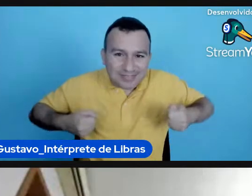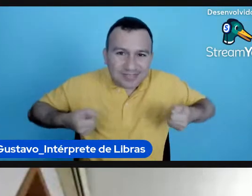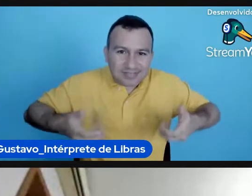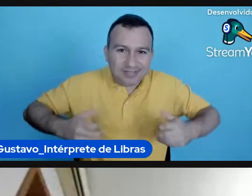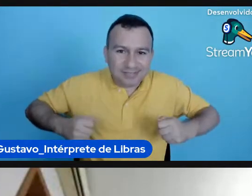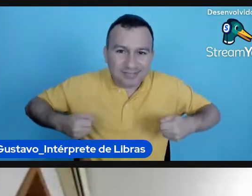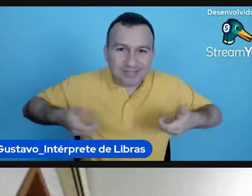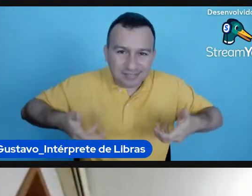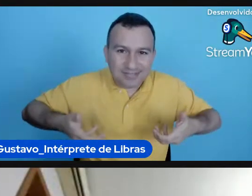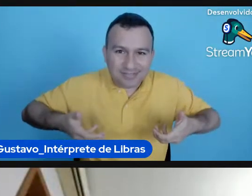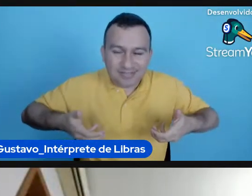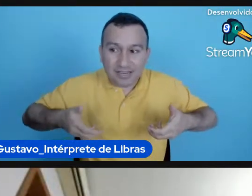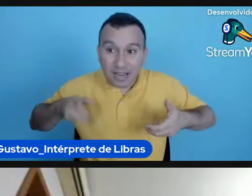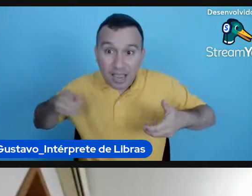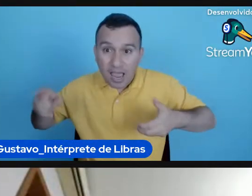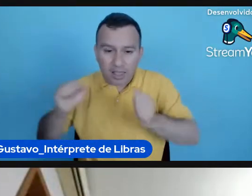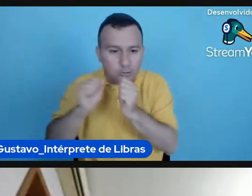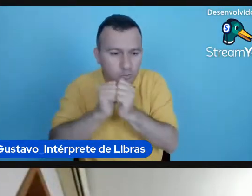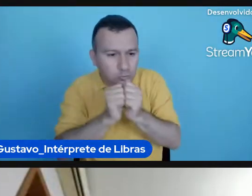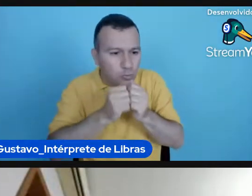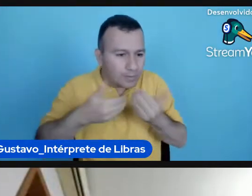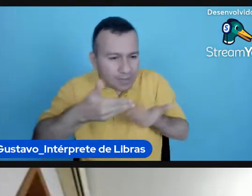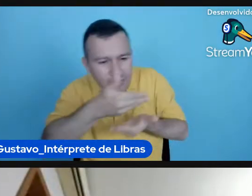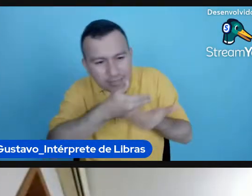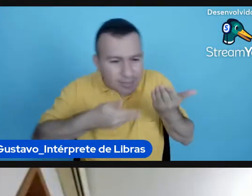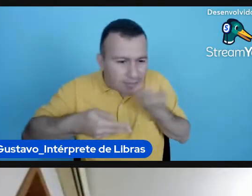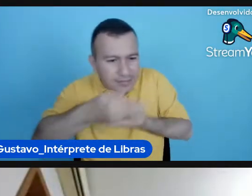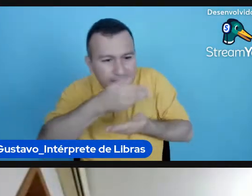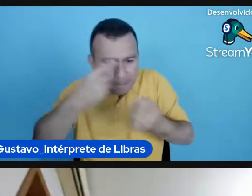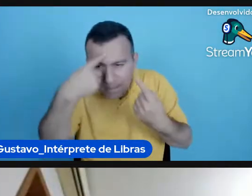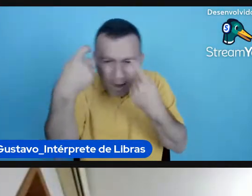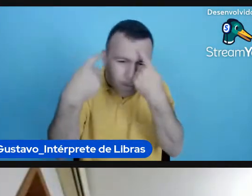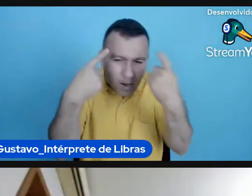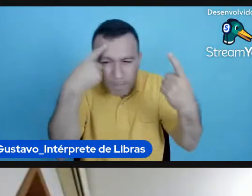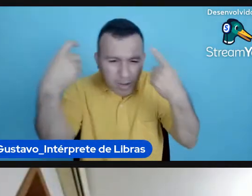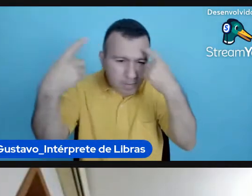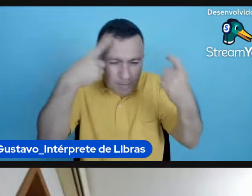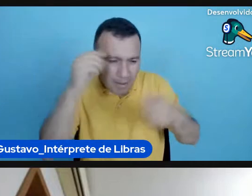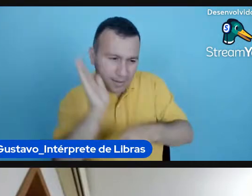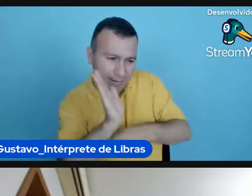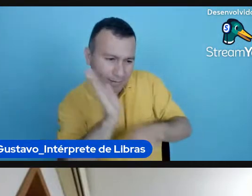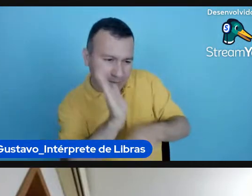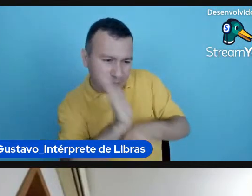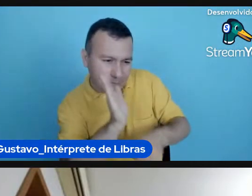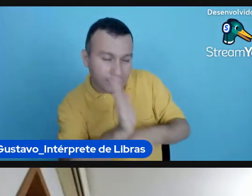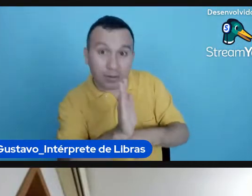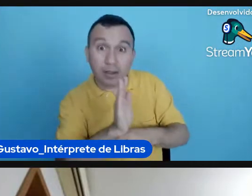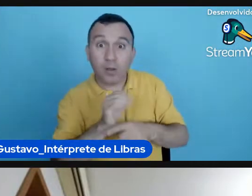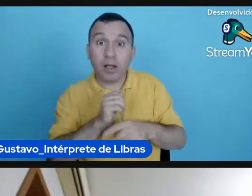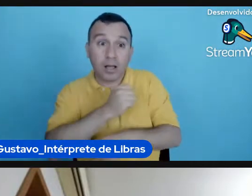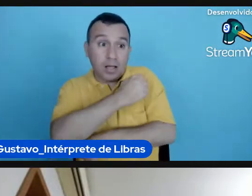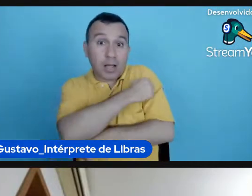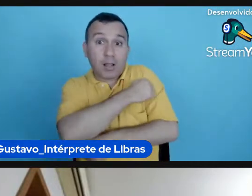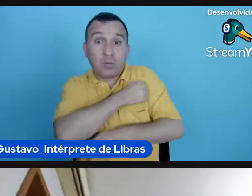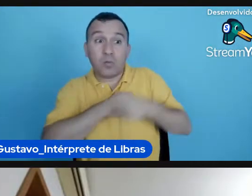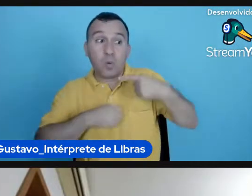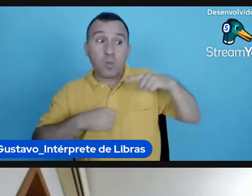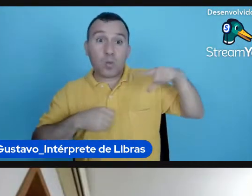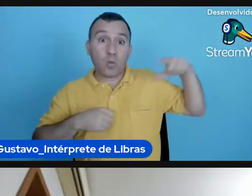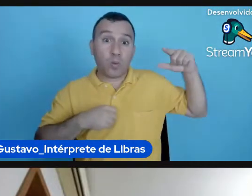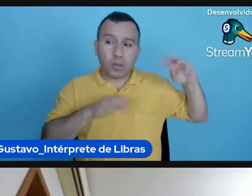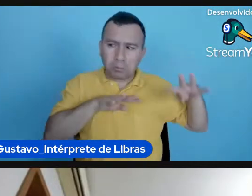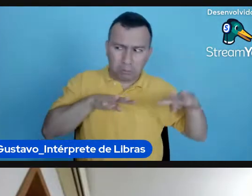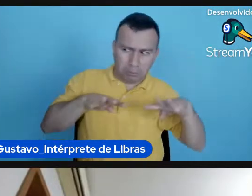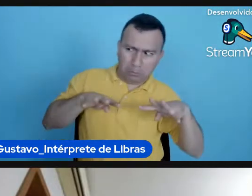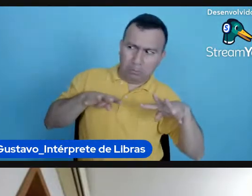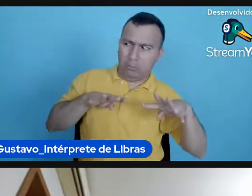possa participar, e ela tem, então, mil ideias para fazer isso, inclusive com olhares estranhos dos alunos. Então, durante